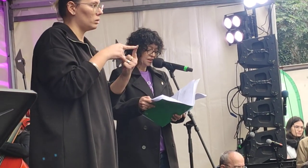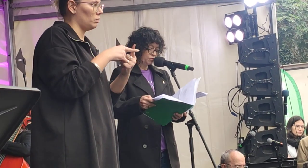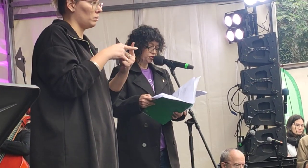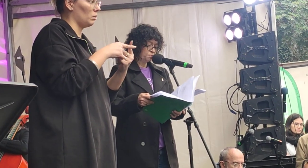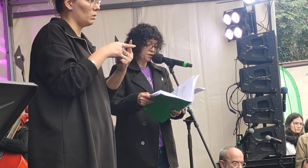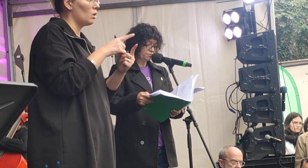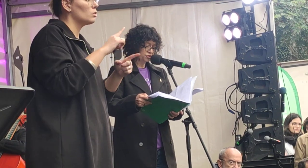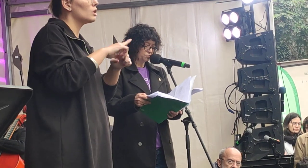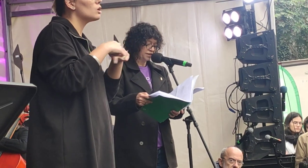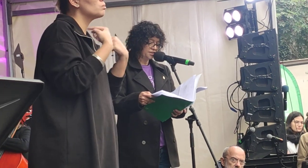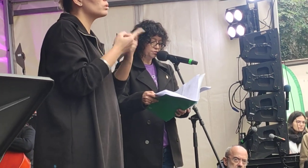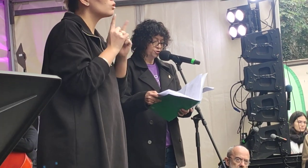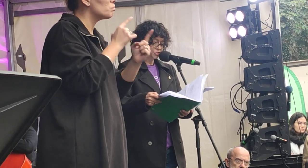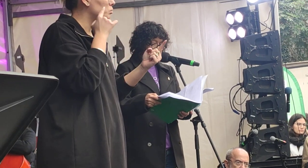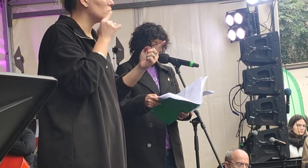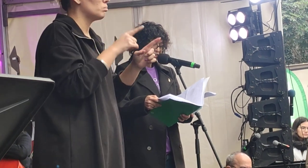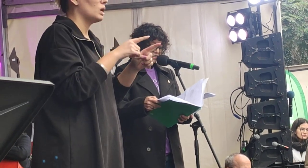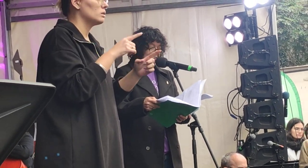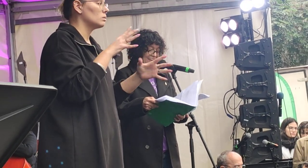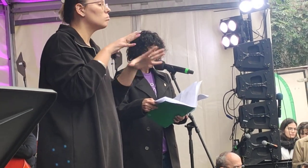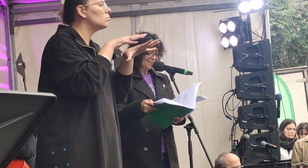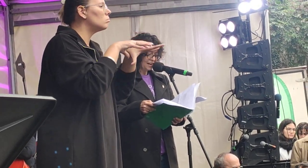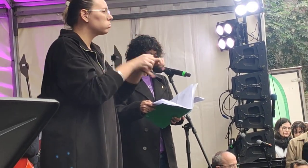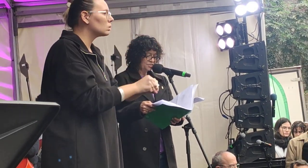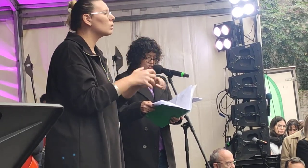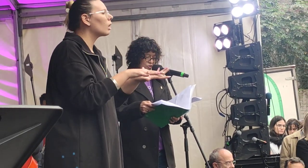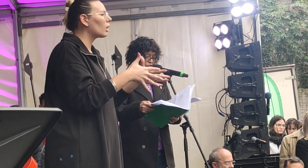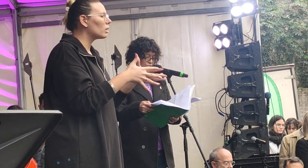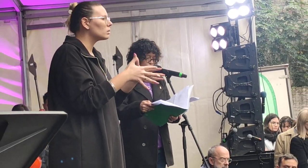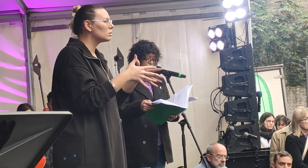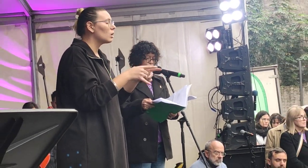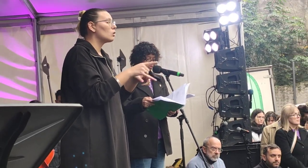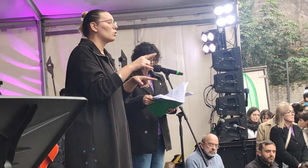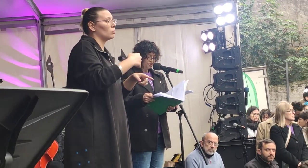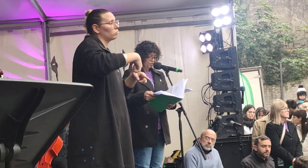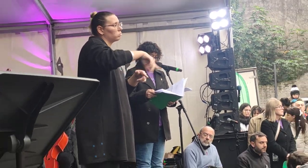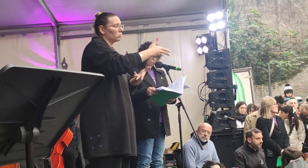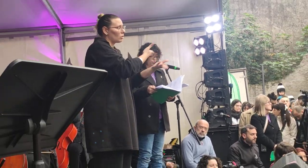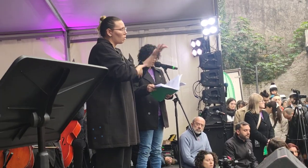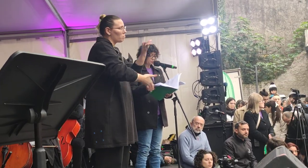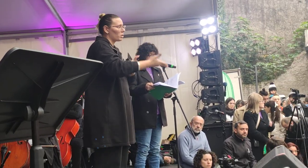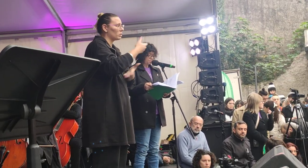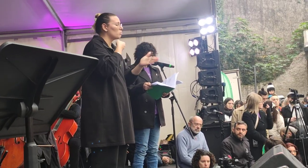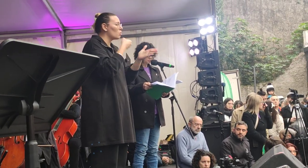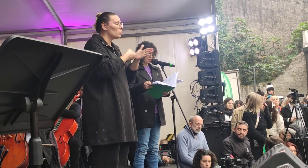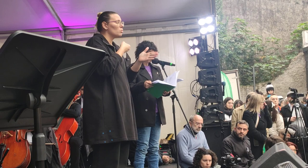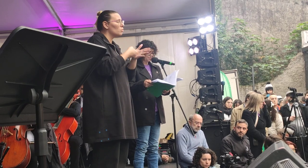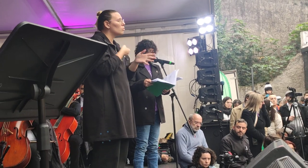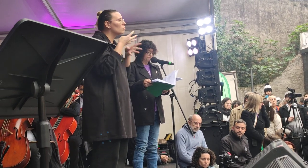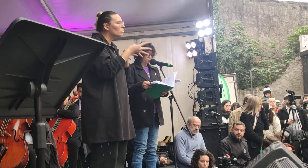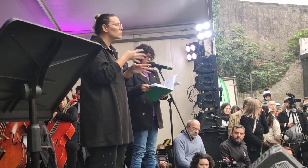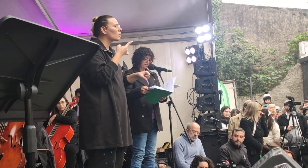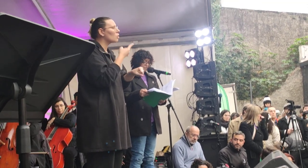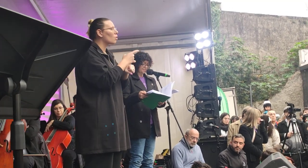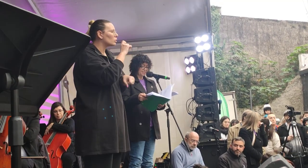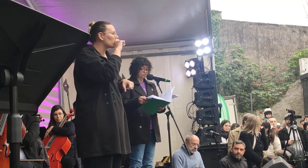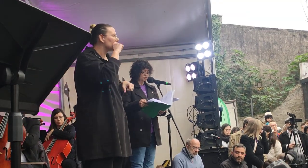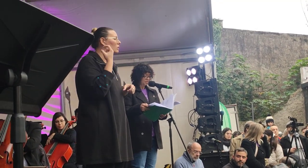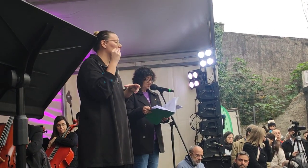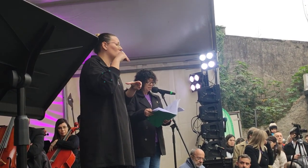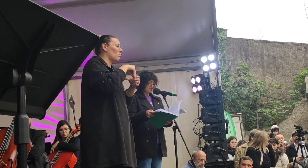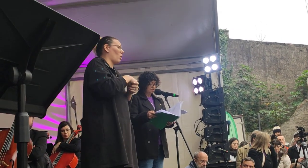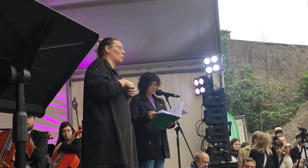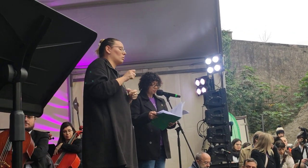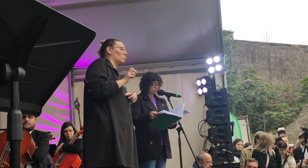en pro de nuestros mismos objetivos, que eran y son los suyos, luchando además contra el machismo